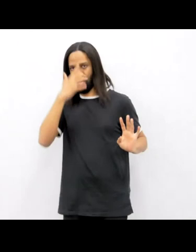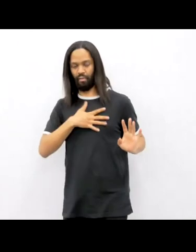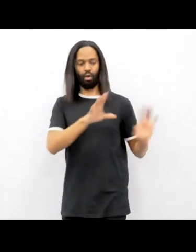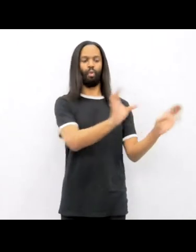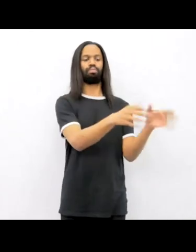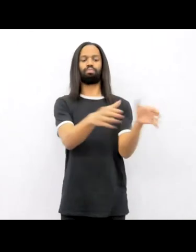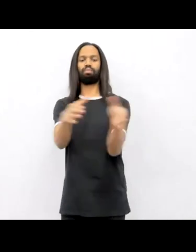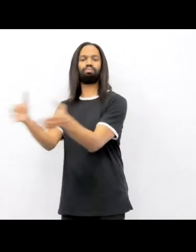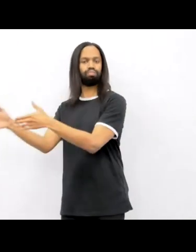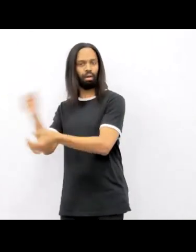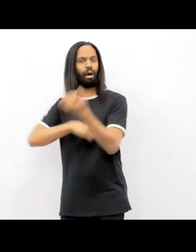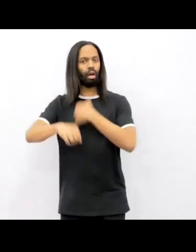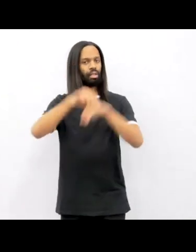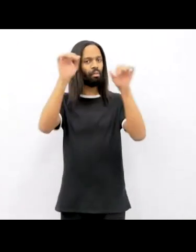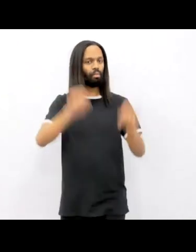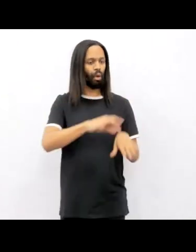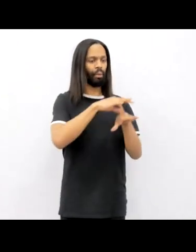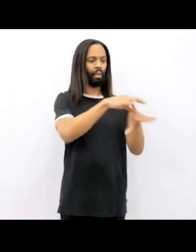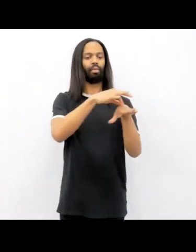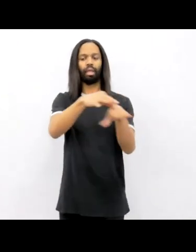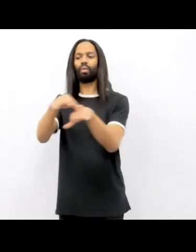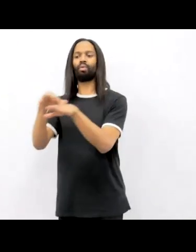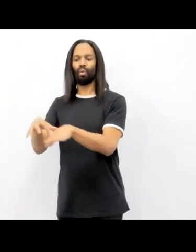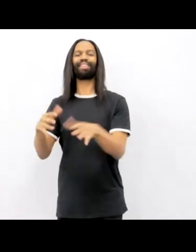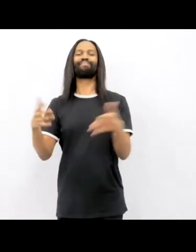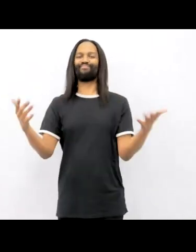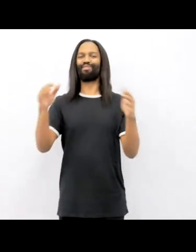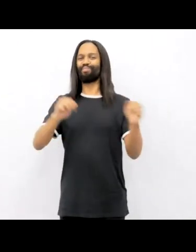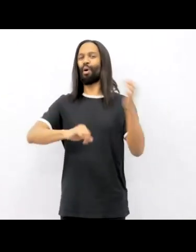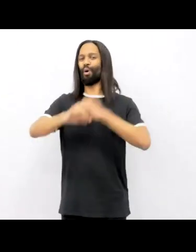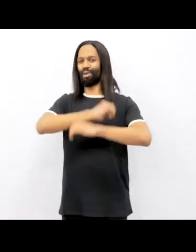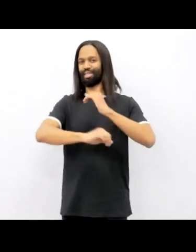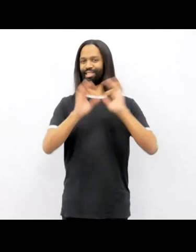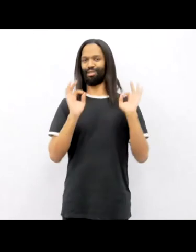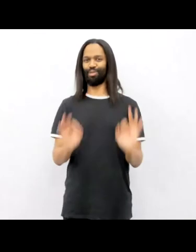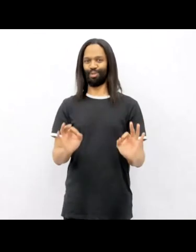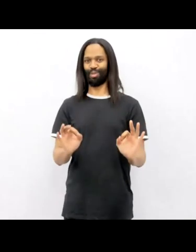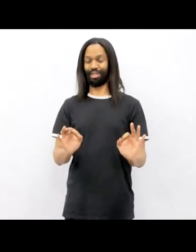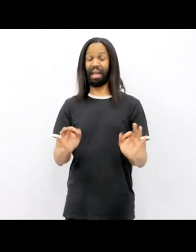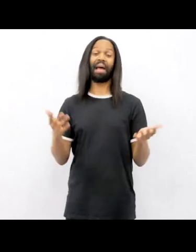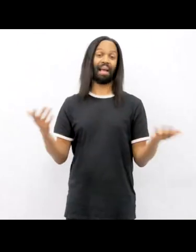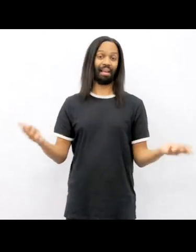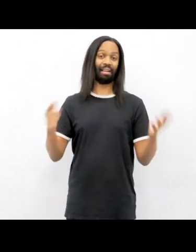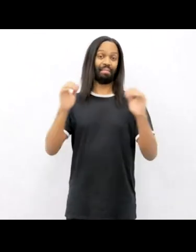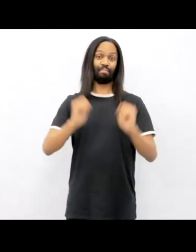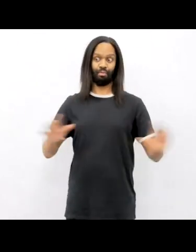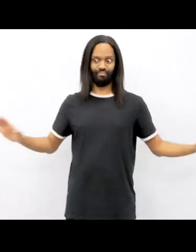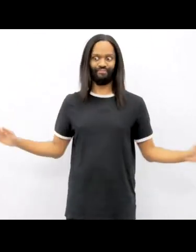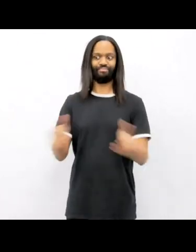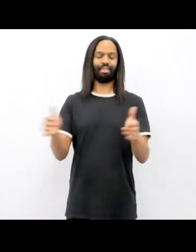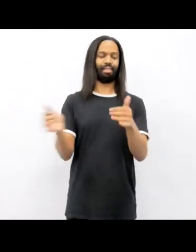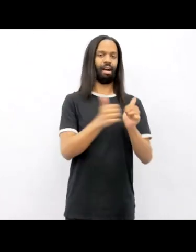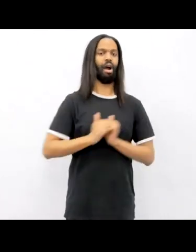pour que ça se passe dans de bonnes conditions et pouvoir poursuivre cet échange collectivement